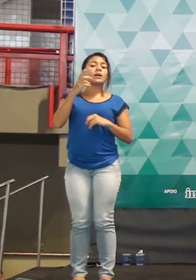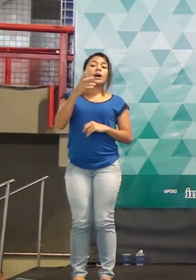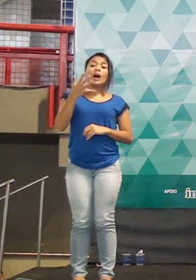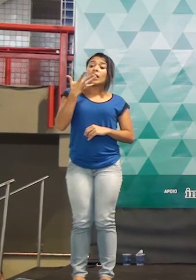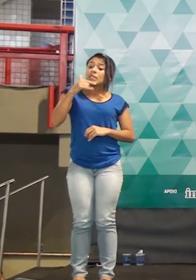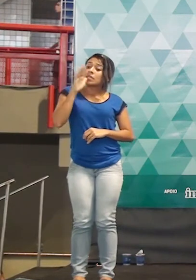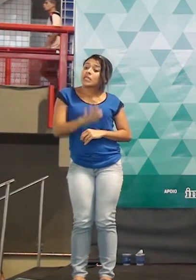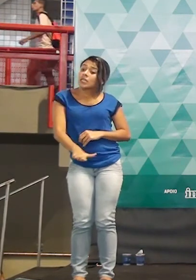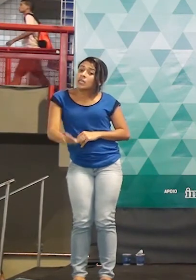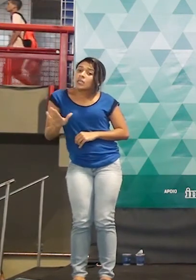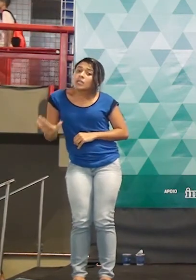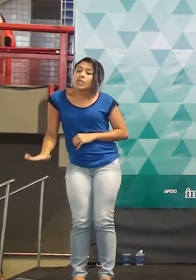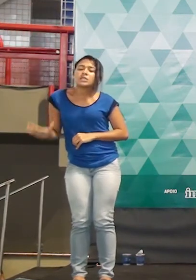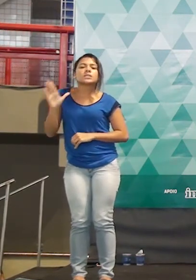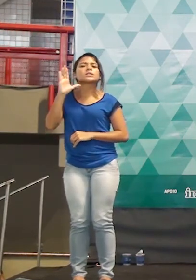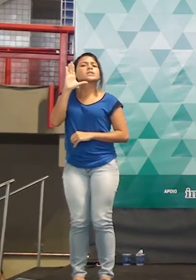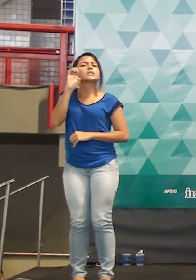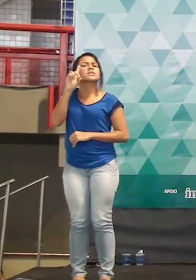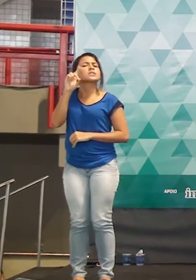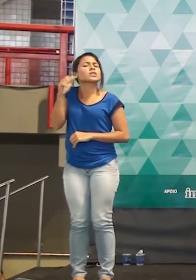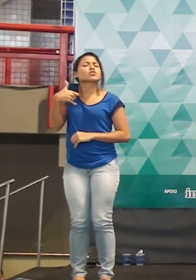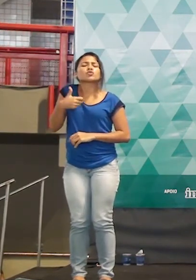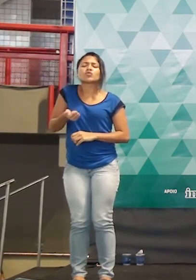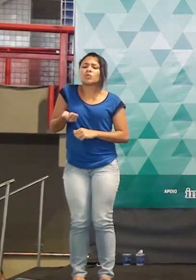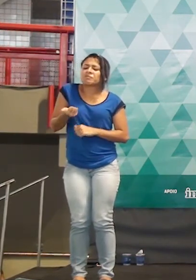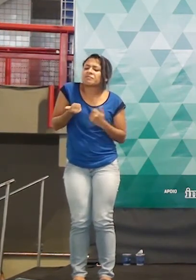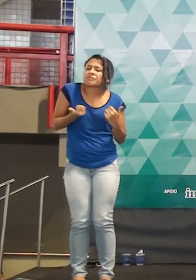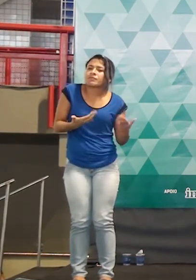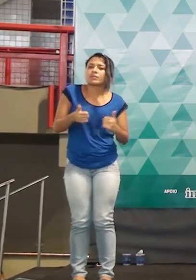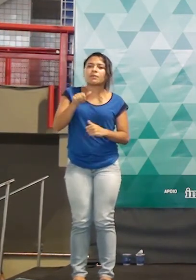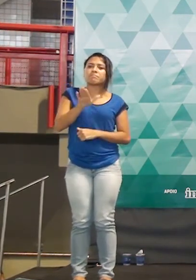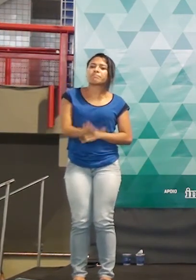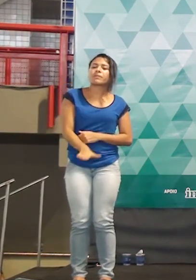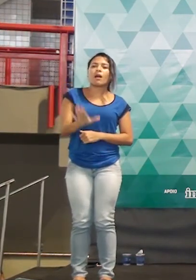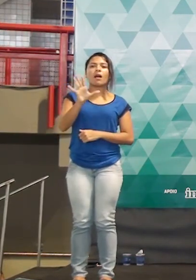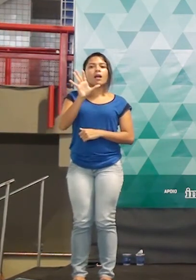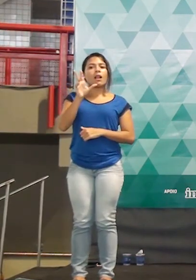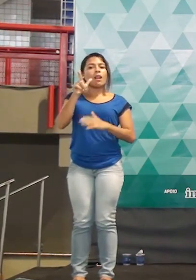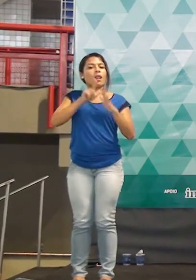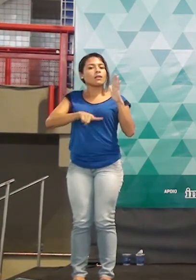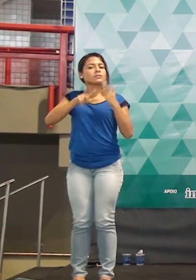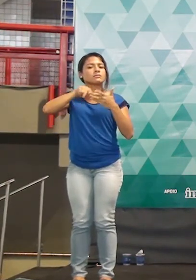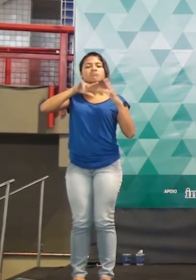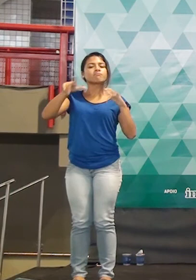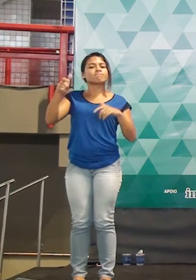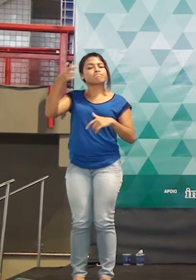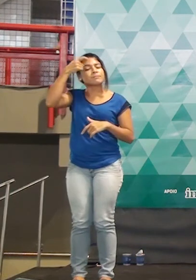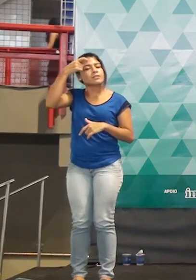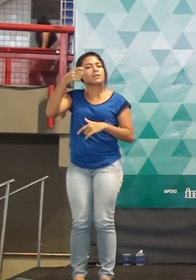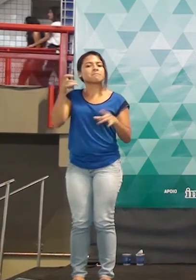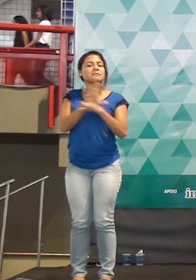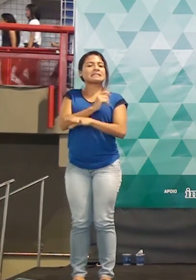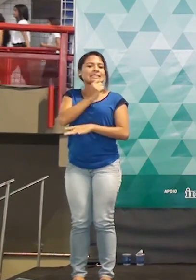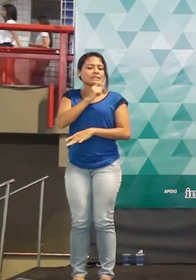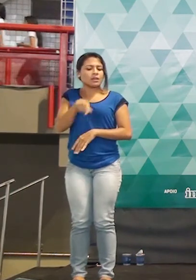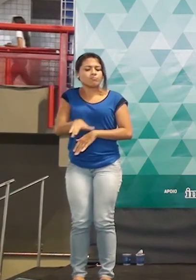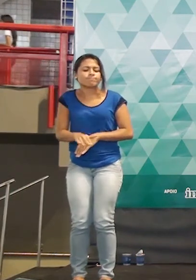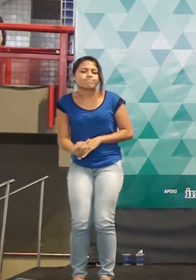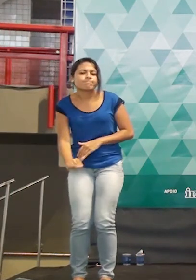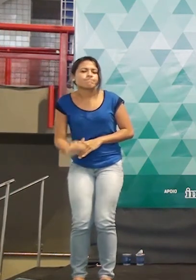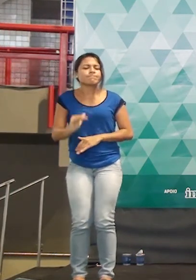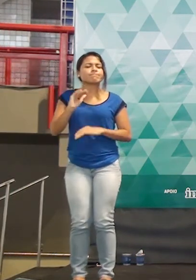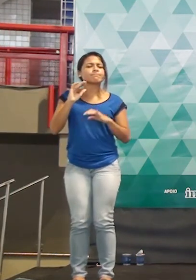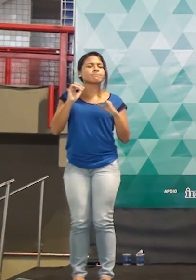por criança ainda em idade mesmo de alfabetização. E o segundo tema é um